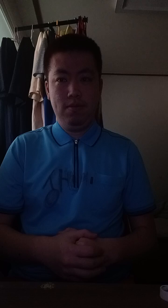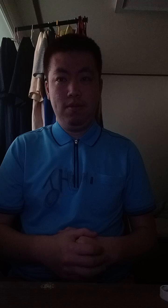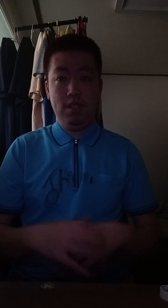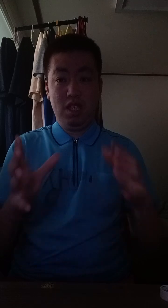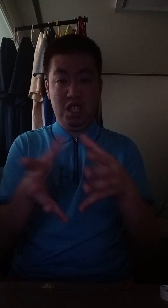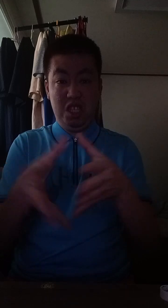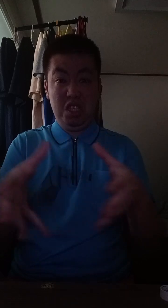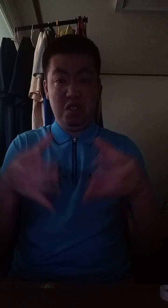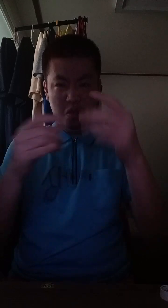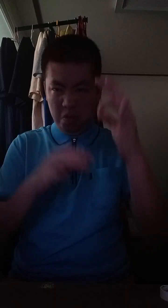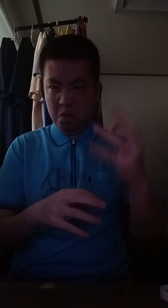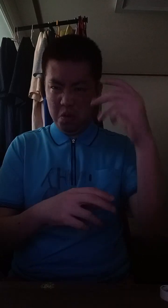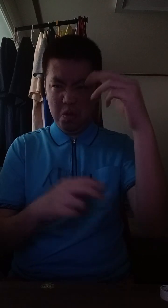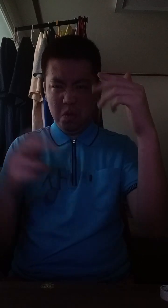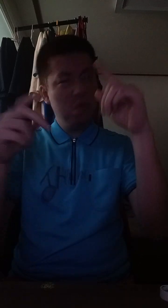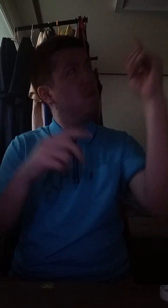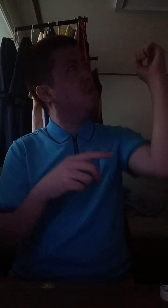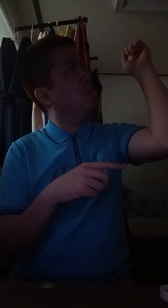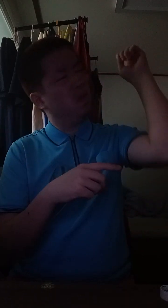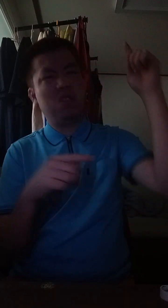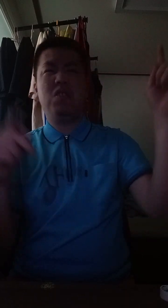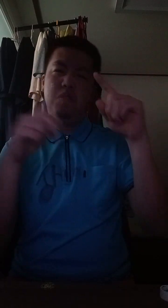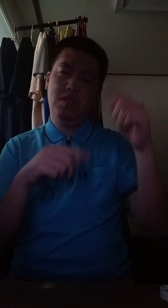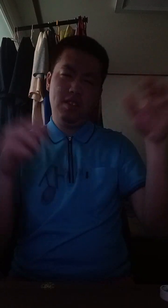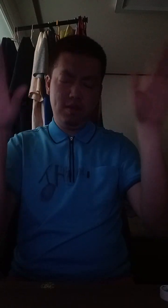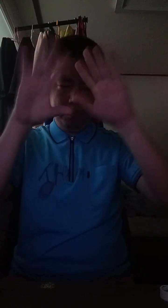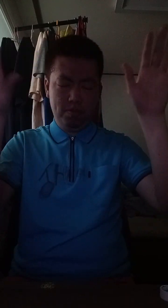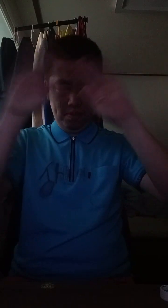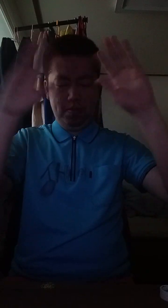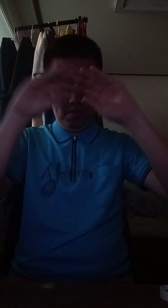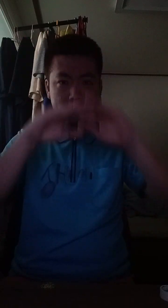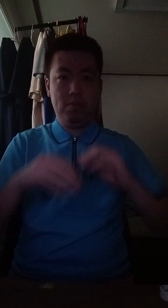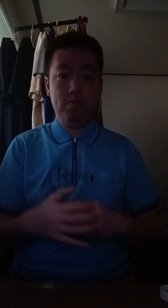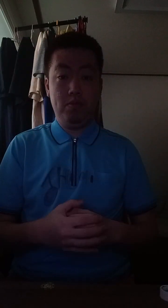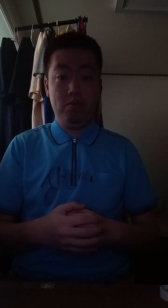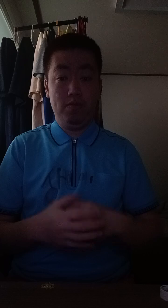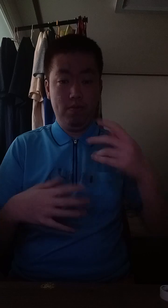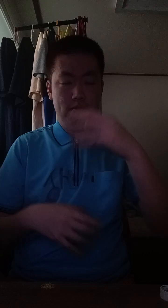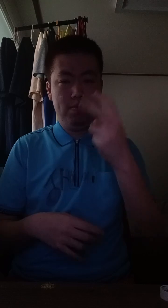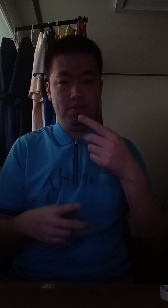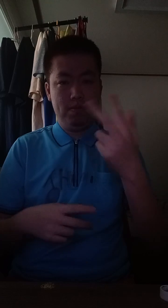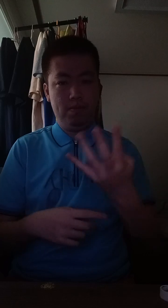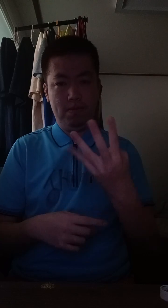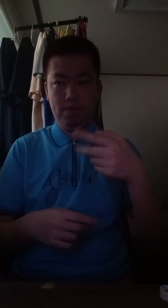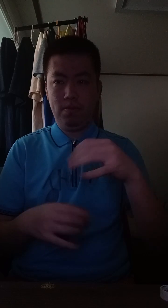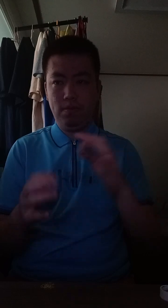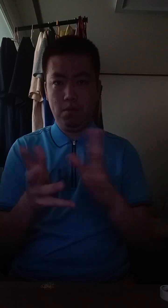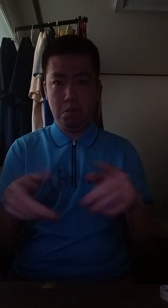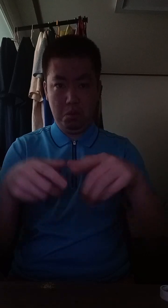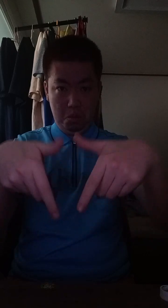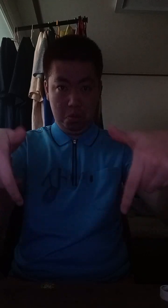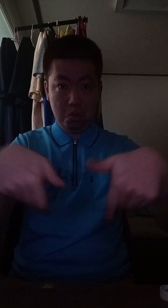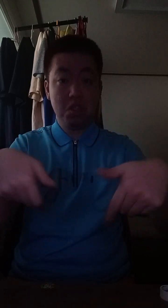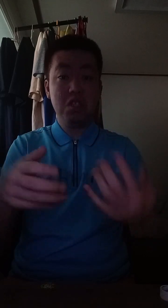아파트 단지 전체가 불 들어온 집 하나 없이 깜깜합니다. 어젯밤 8시 40분쯤 이 아파트 2,400여